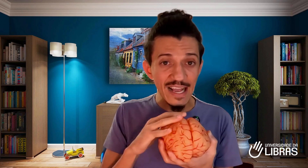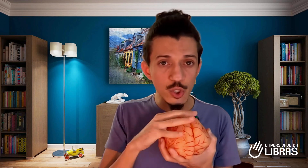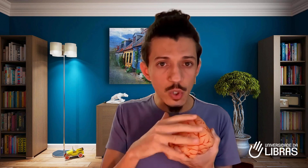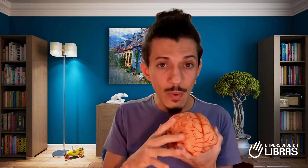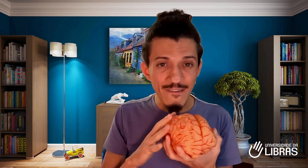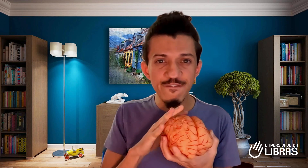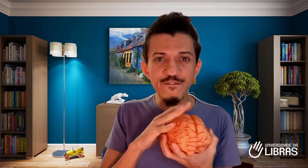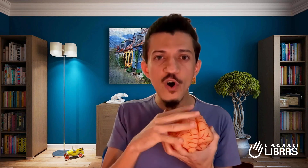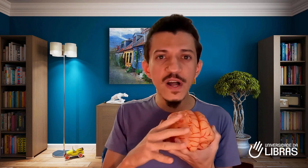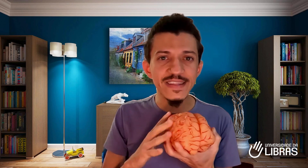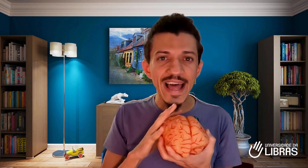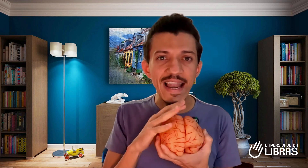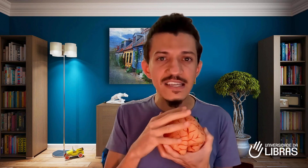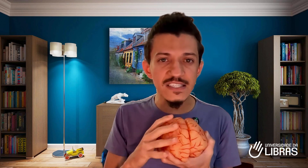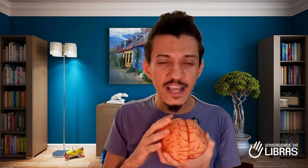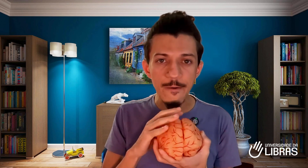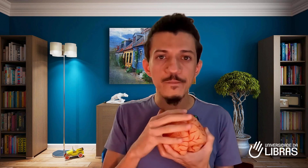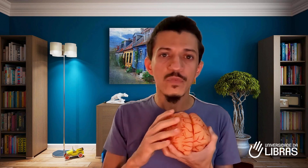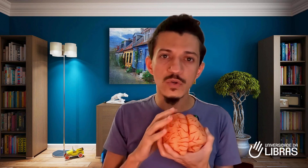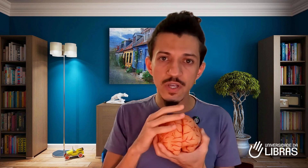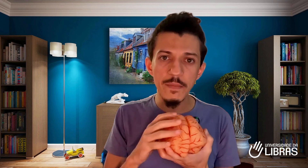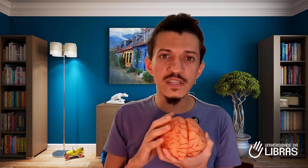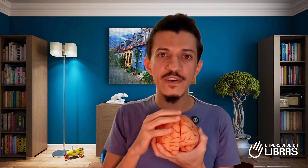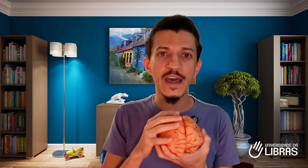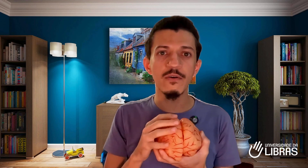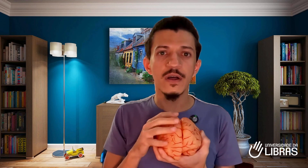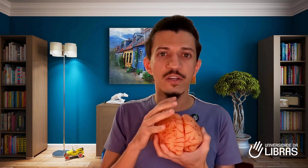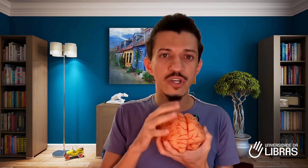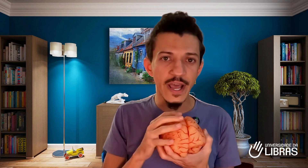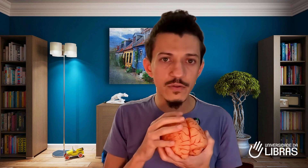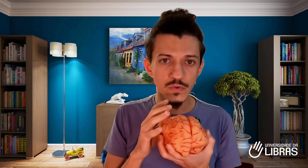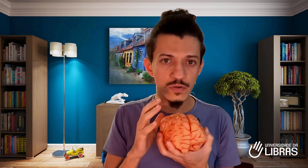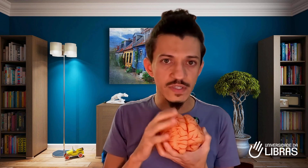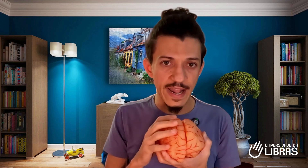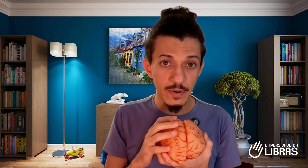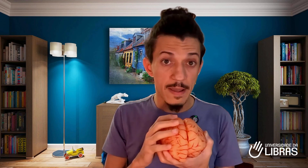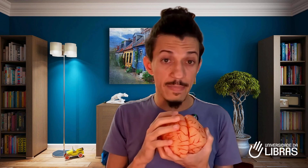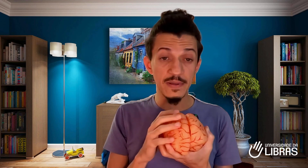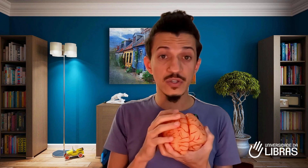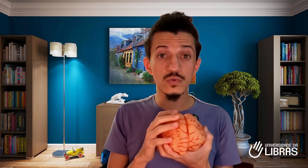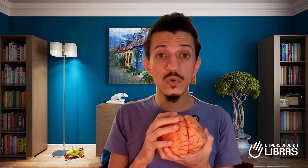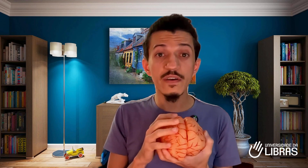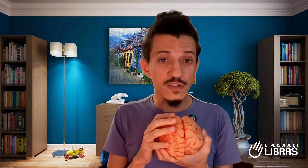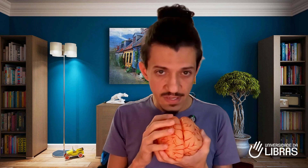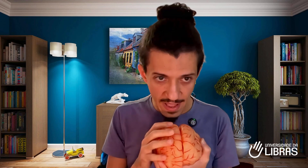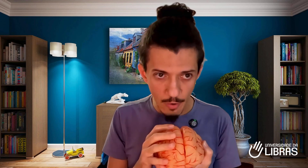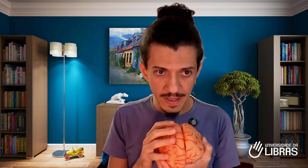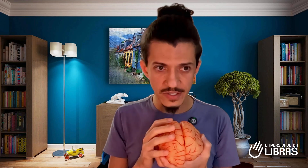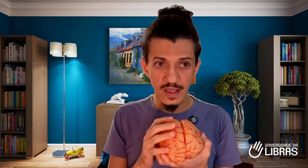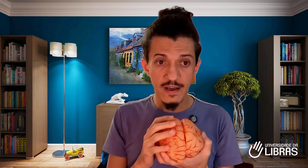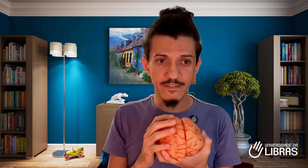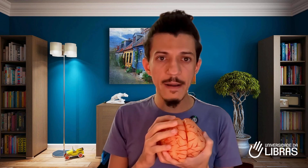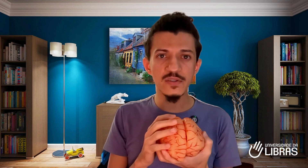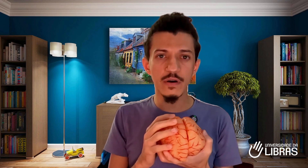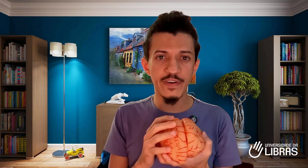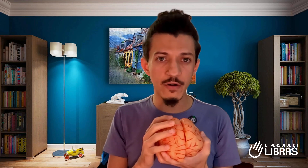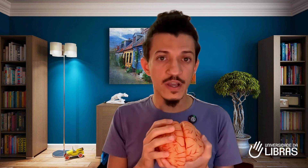ajudam a fortalecer o seu hemisfério direito do seu cérebro, permitindo com que você realmente vá absorvendo de